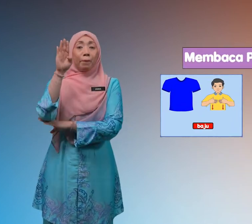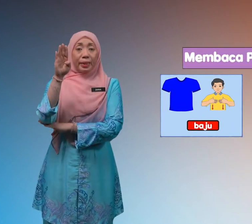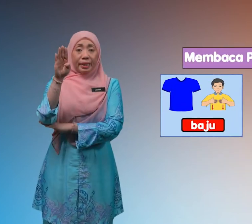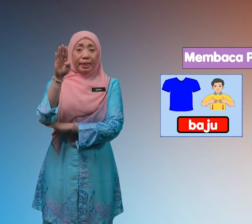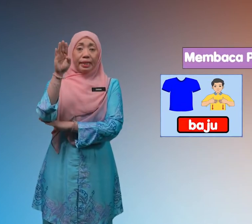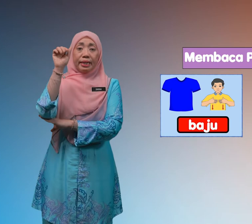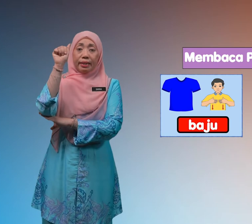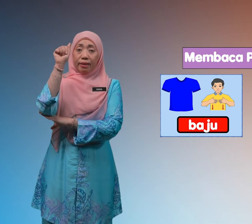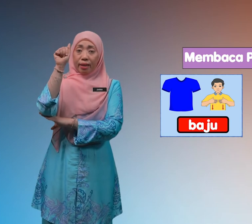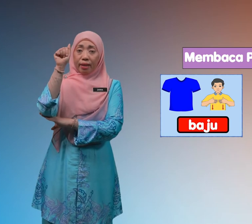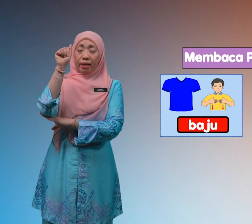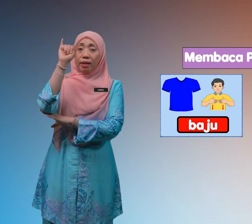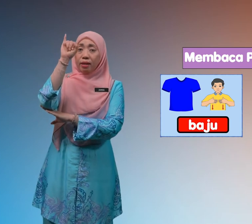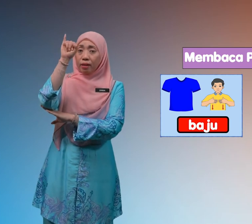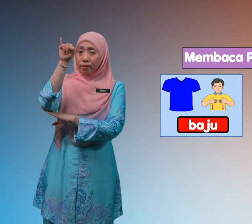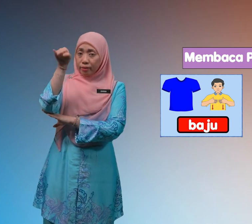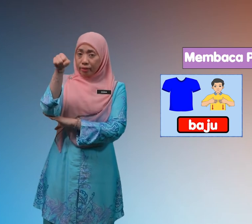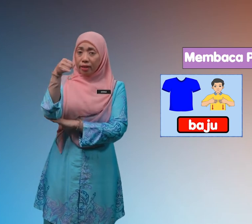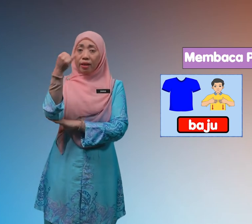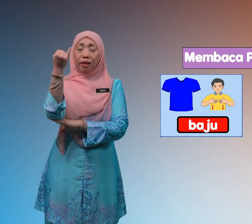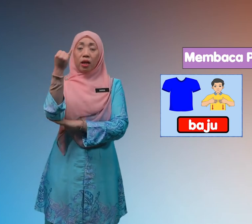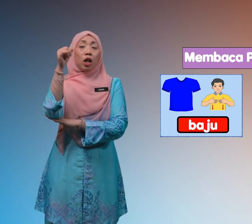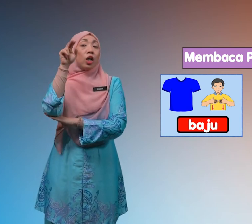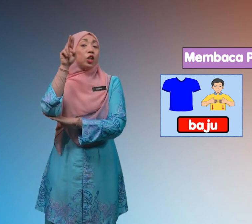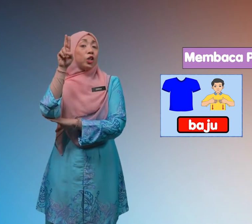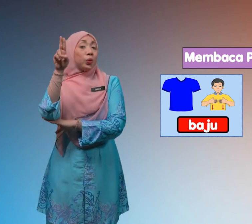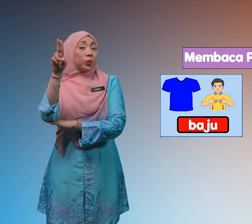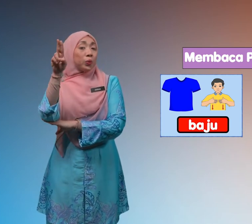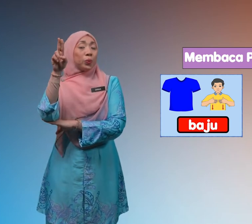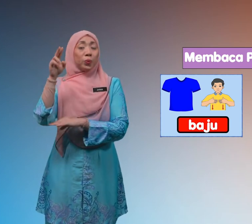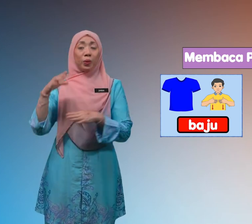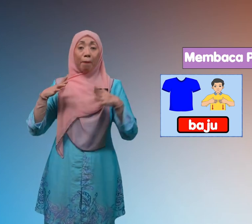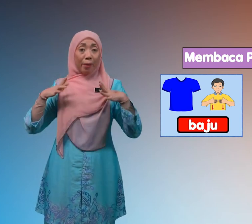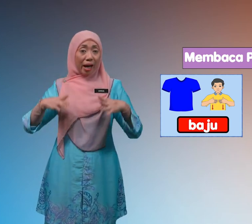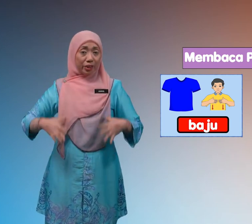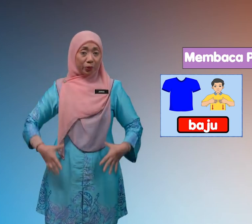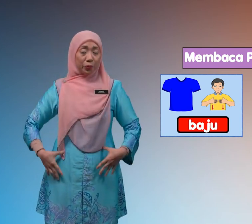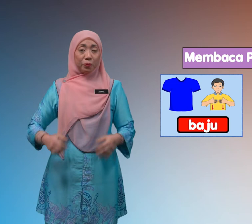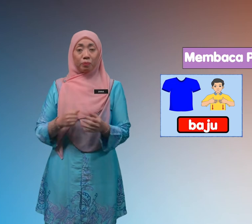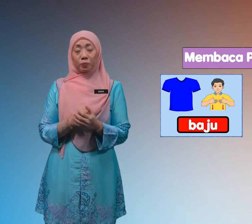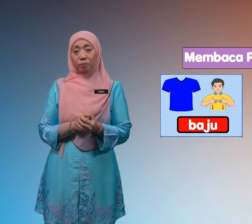B, A, J, U, baju.